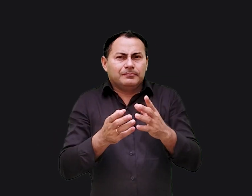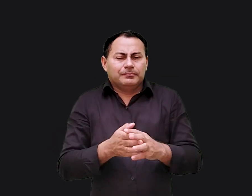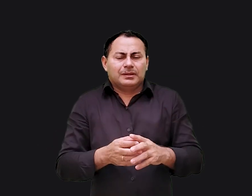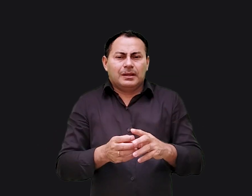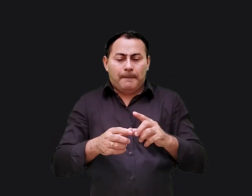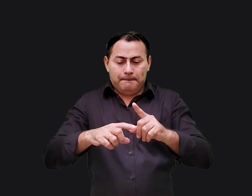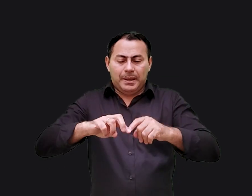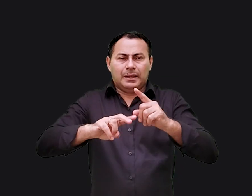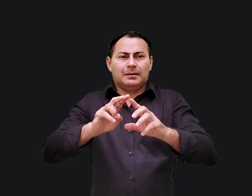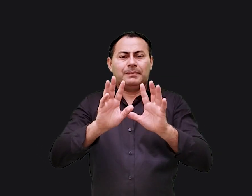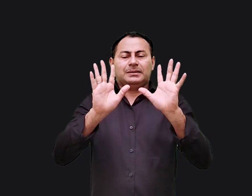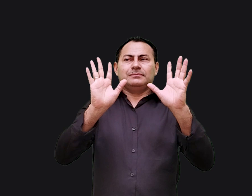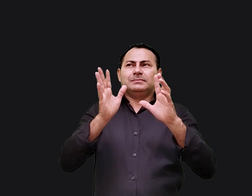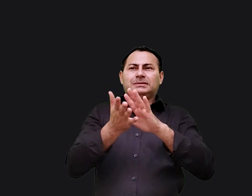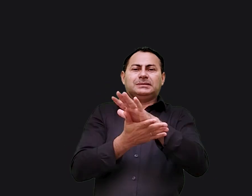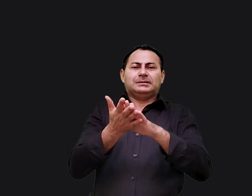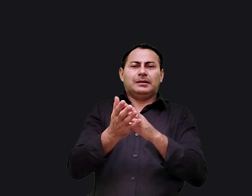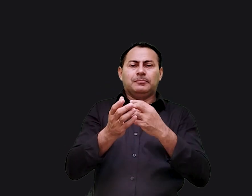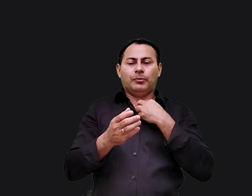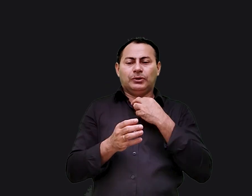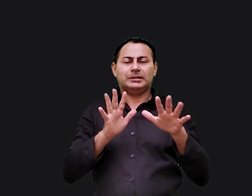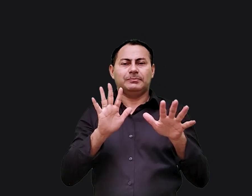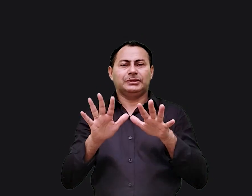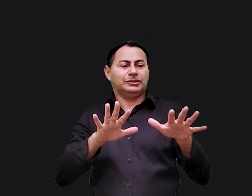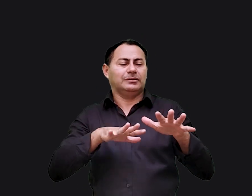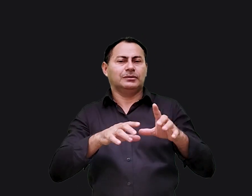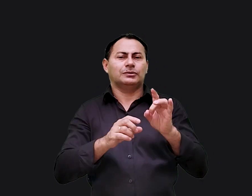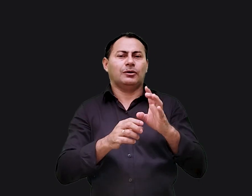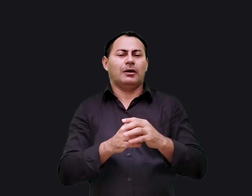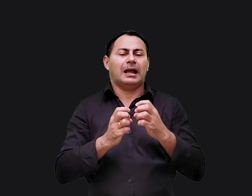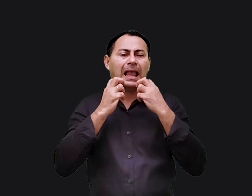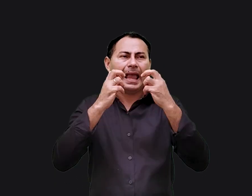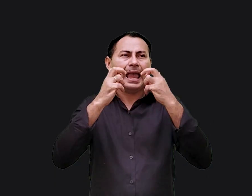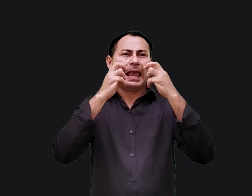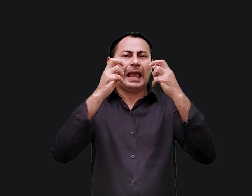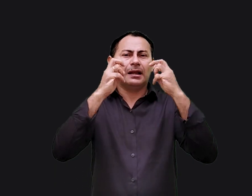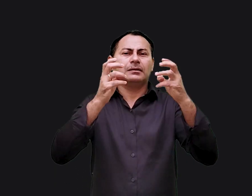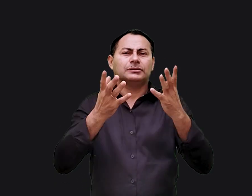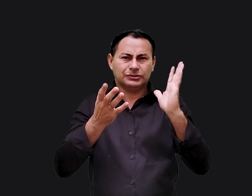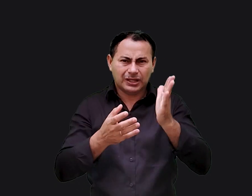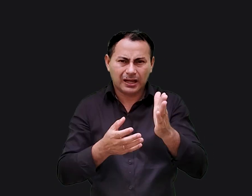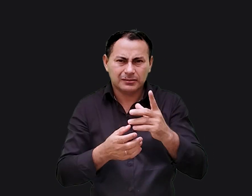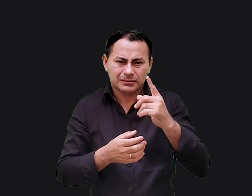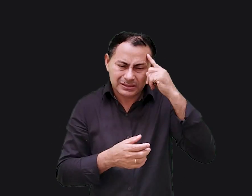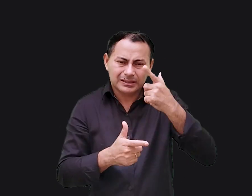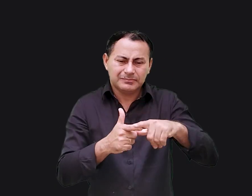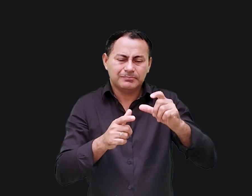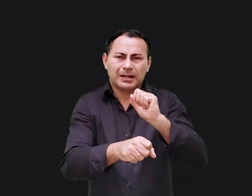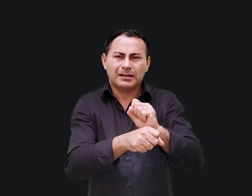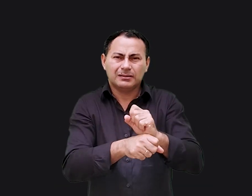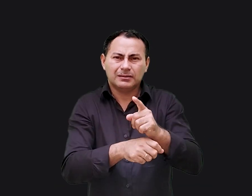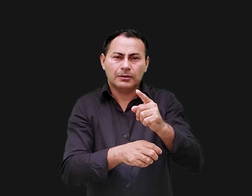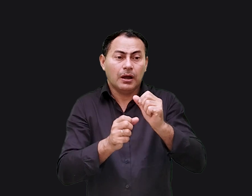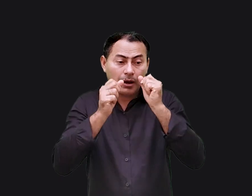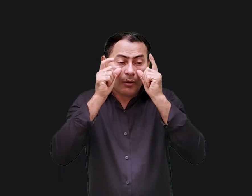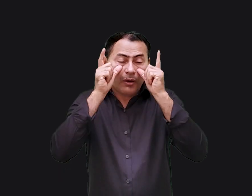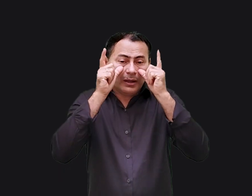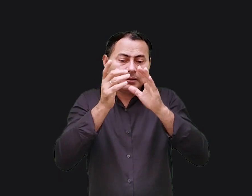se estivesse com as pernas para cima, sem poder se mexer, só que berrando, bé, bé. Quando você acorda